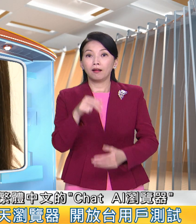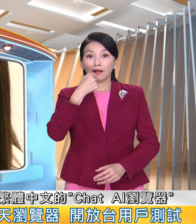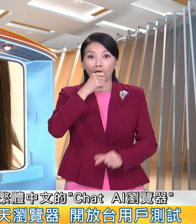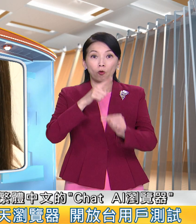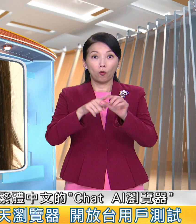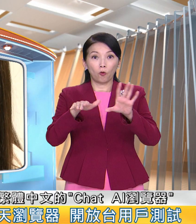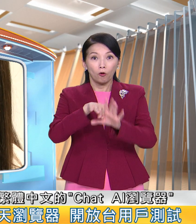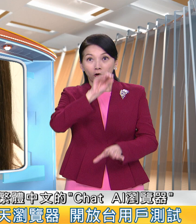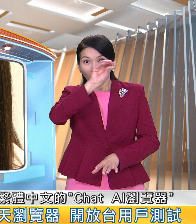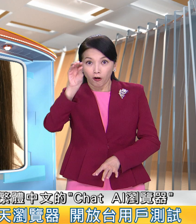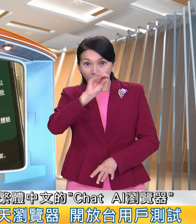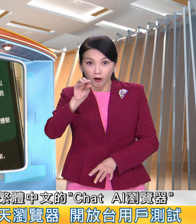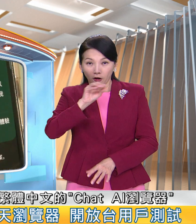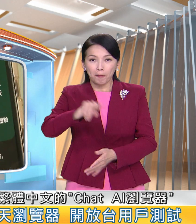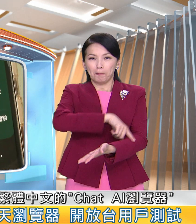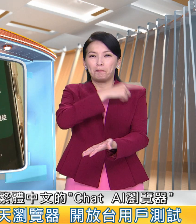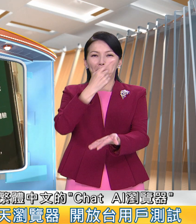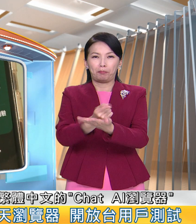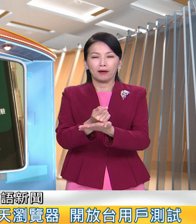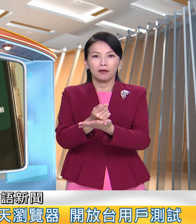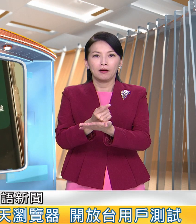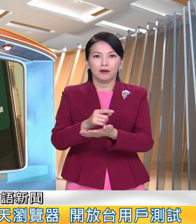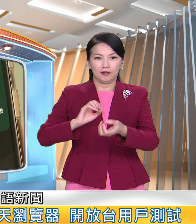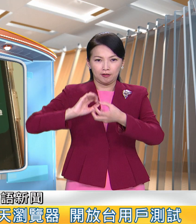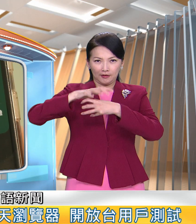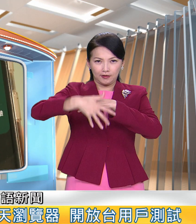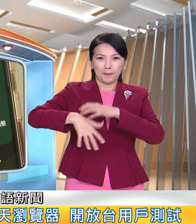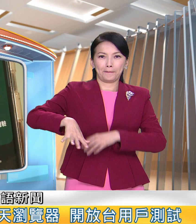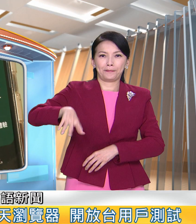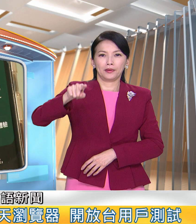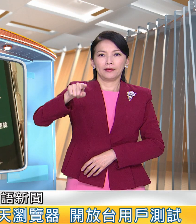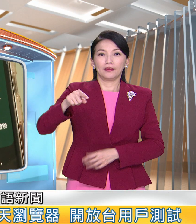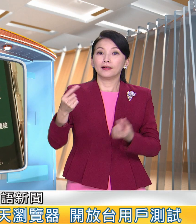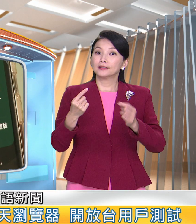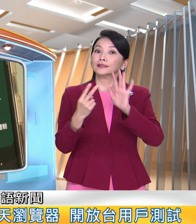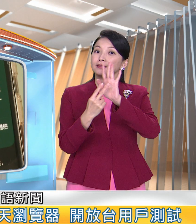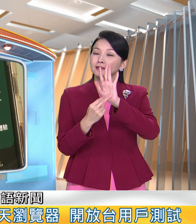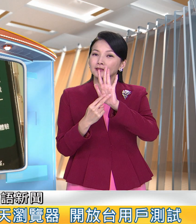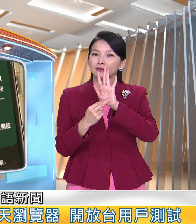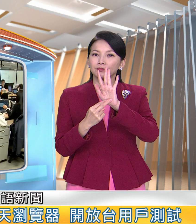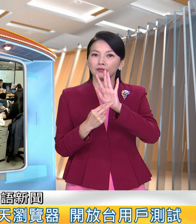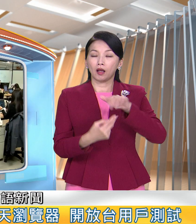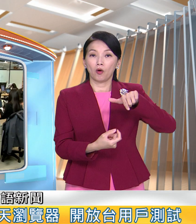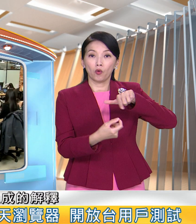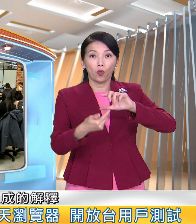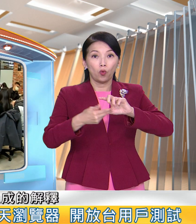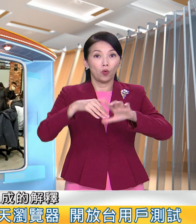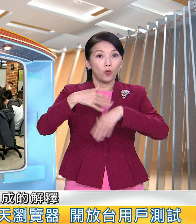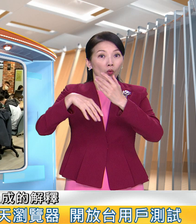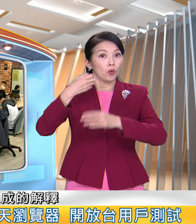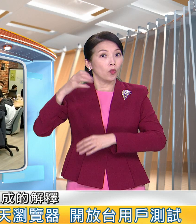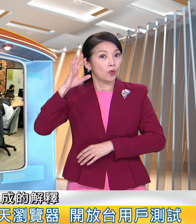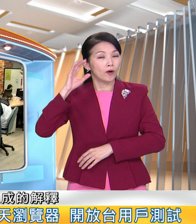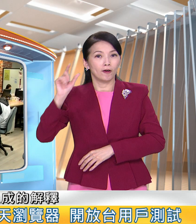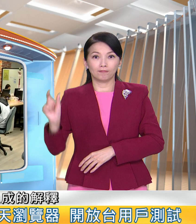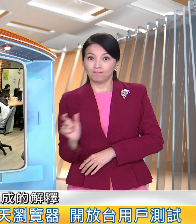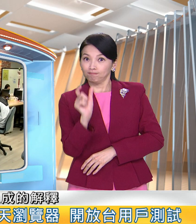器，像是打上公式手语新闻，不仅会出现 AI 生成的解